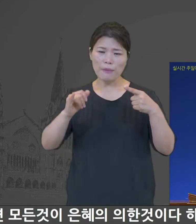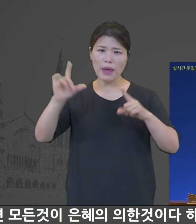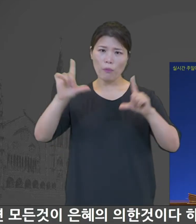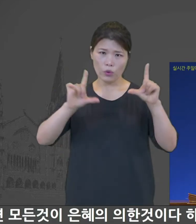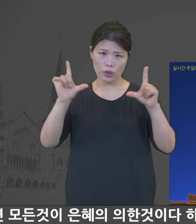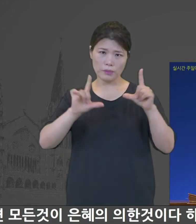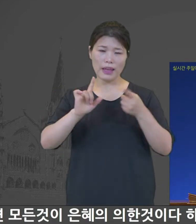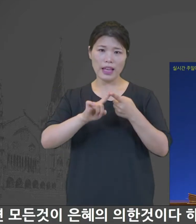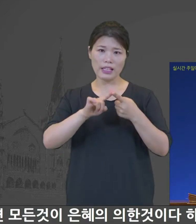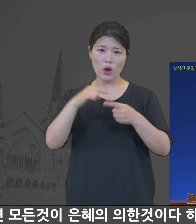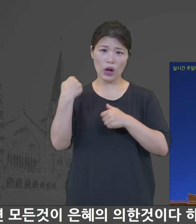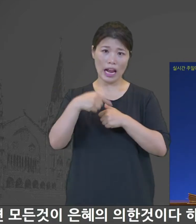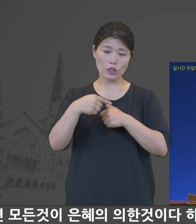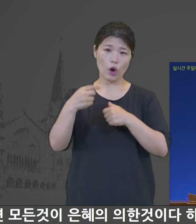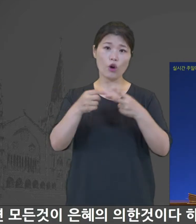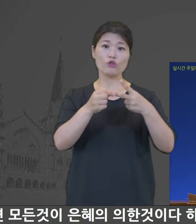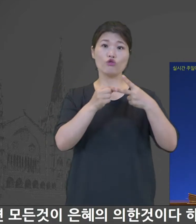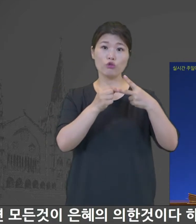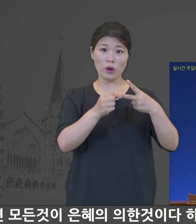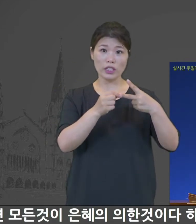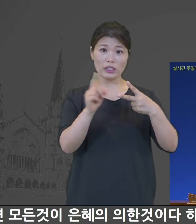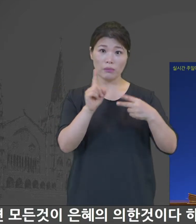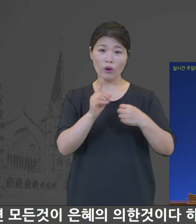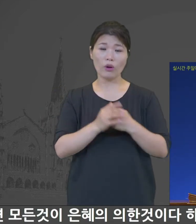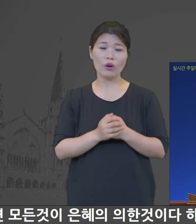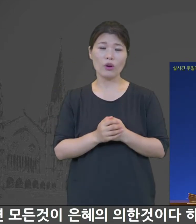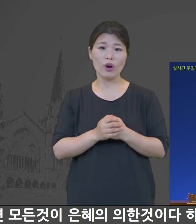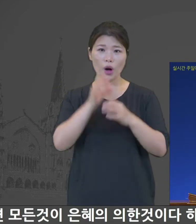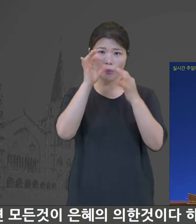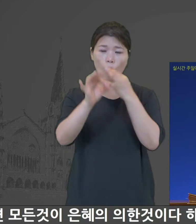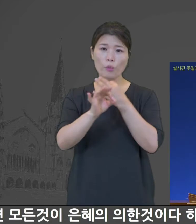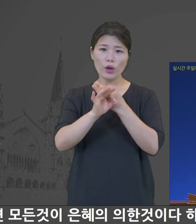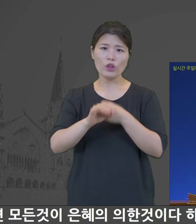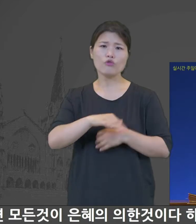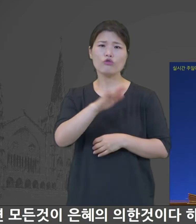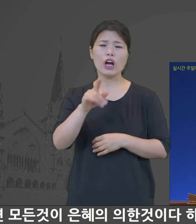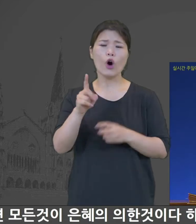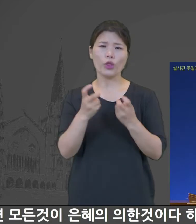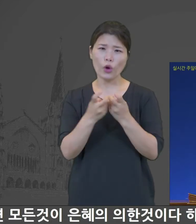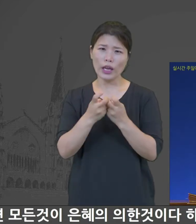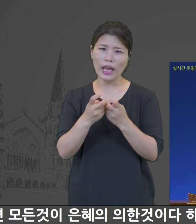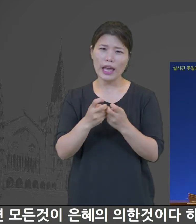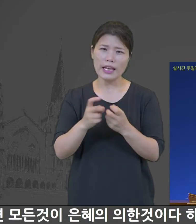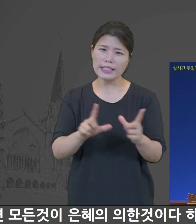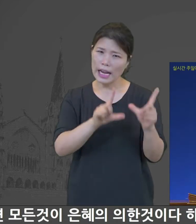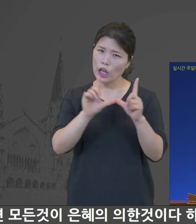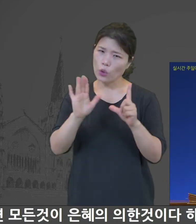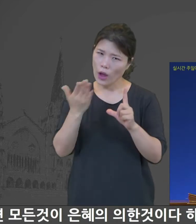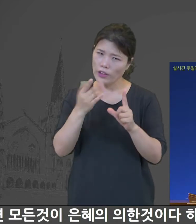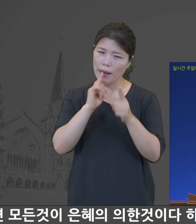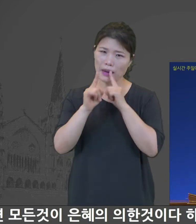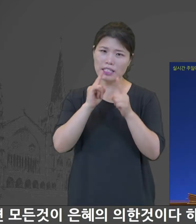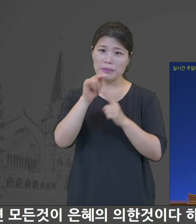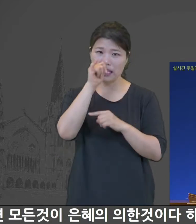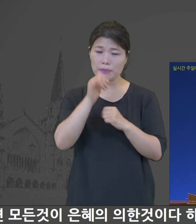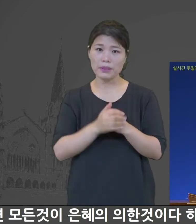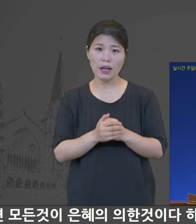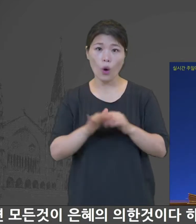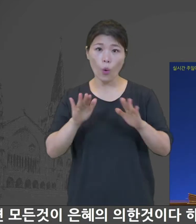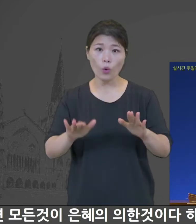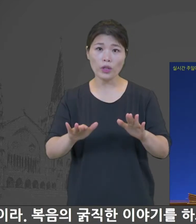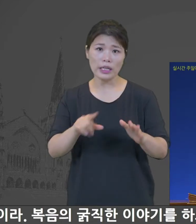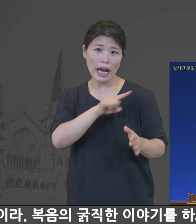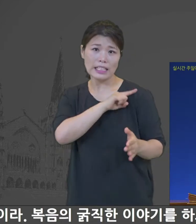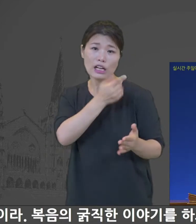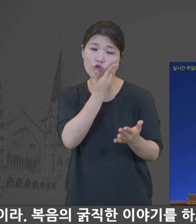이야기를 가르쳐주고, 그 다음 우리가 어떻게 살게 되었는가에 대한 이야기를 선포합니다. 오늘 이 말씀의 가장 중요한